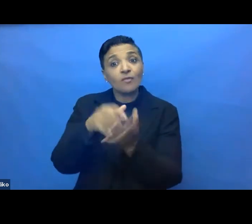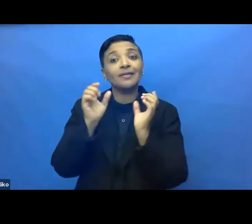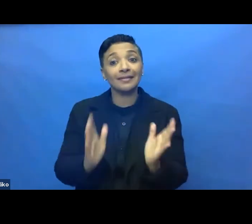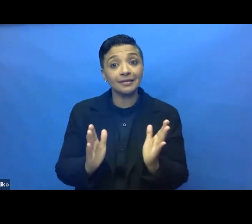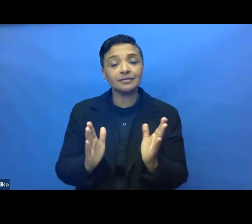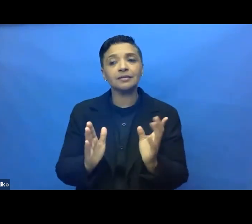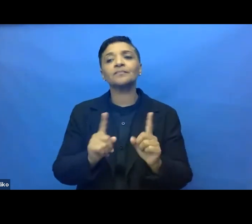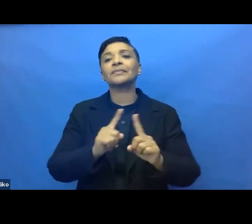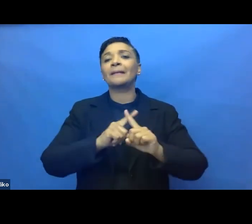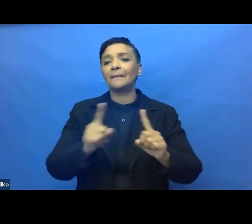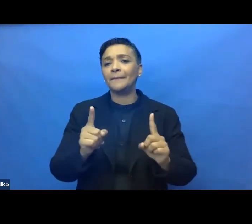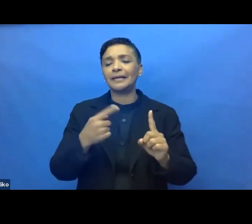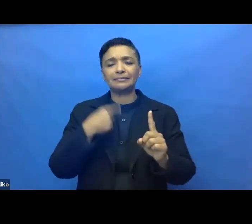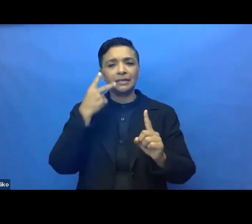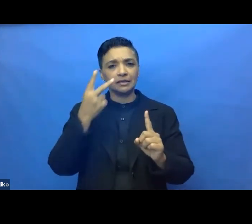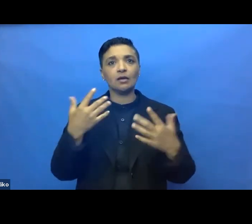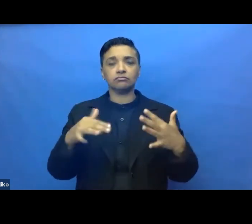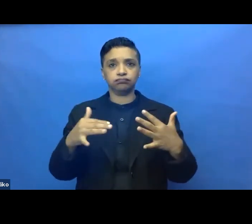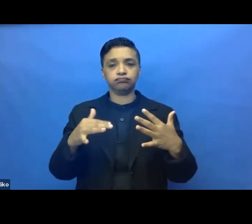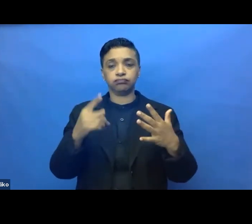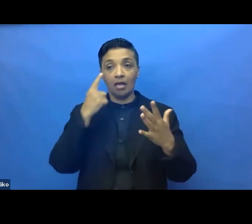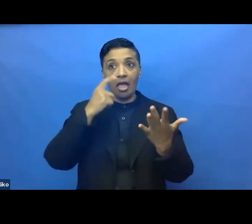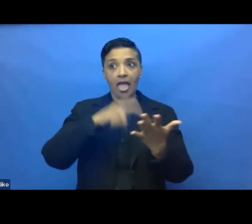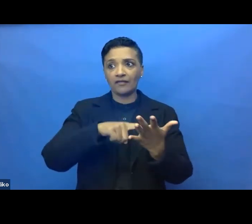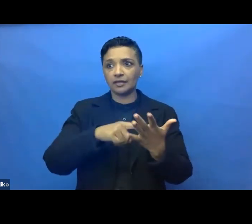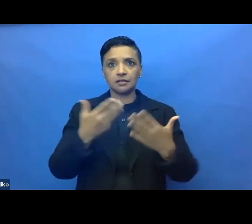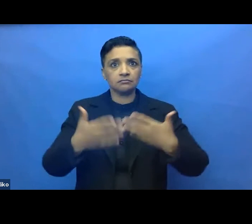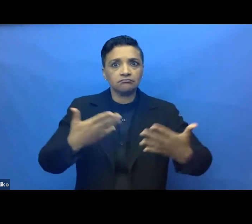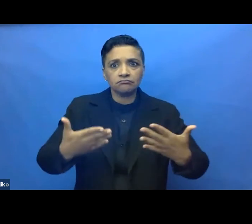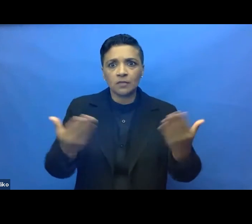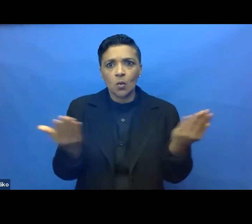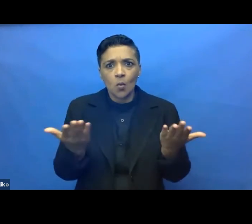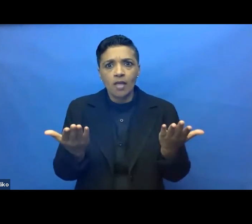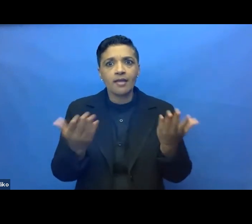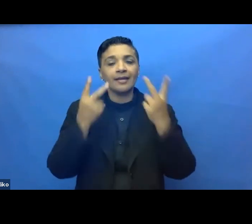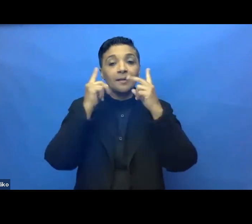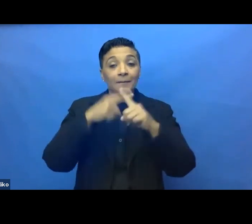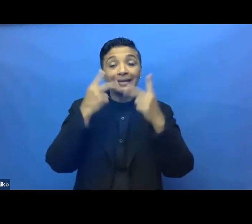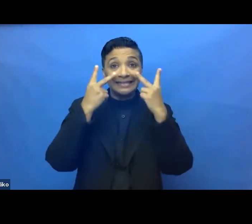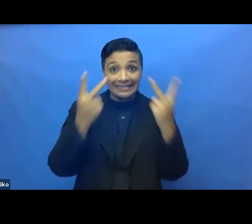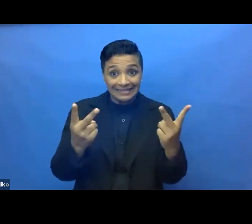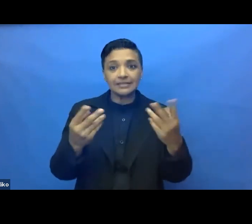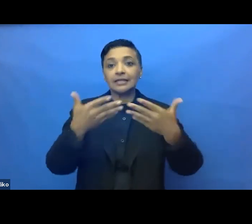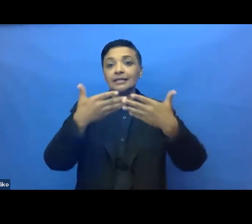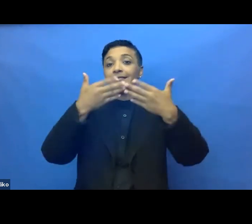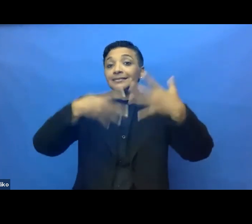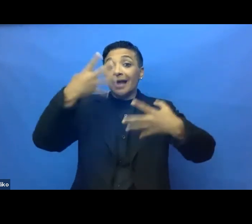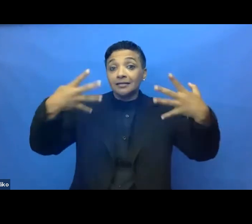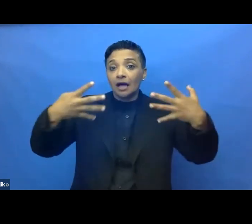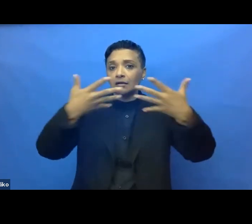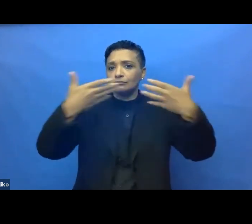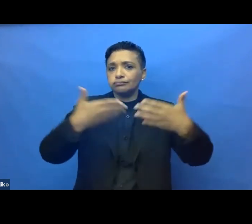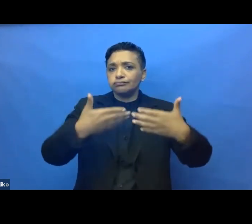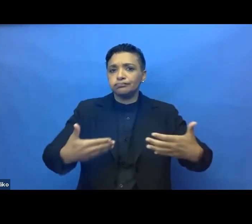les personnes en situation de handicap sont les plus vulnérables, mais on ne voit pas qu'il n'y a pas de